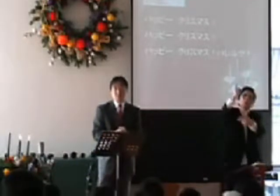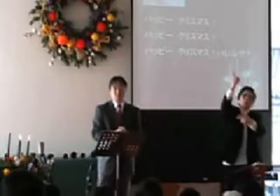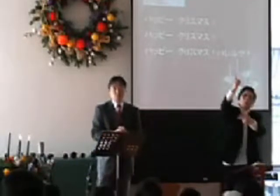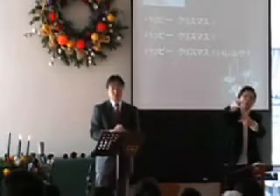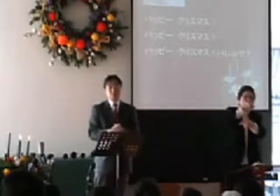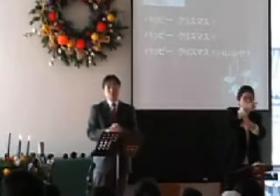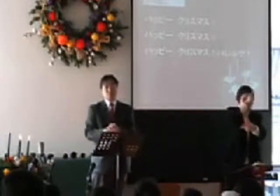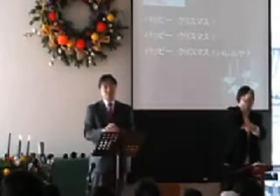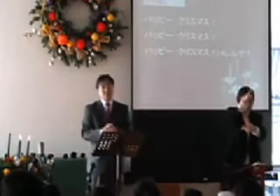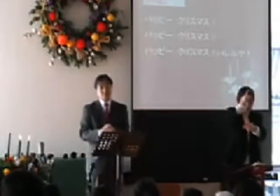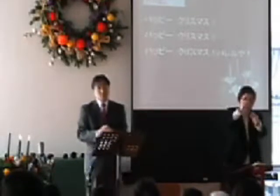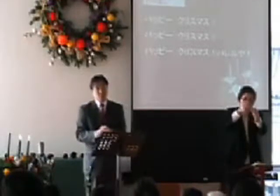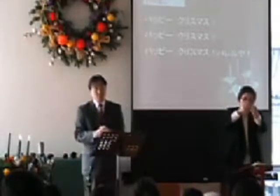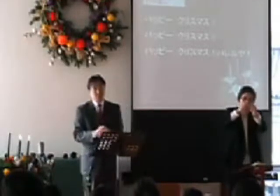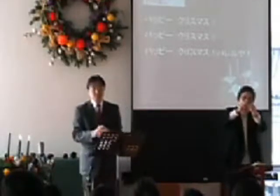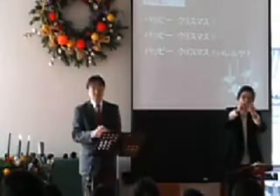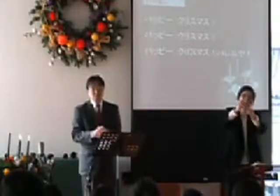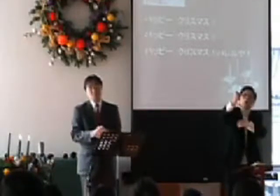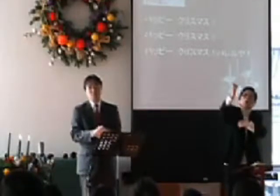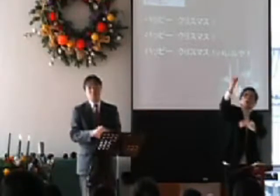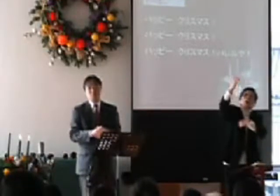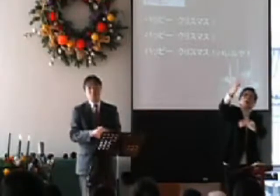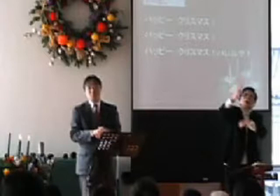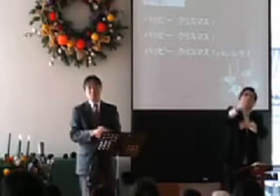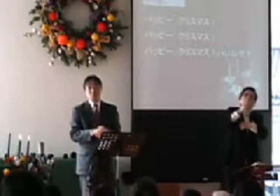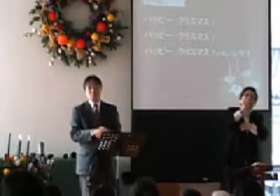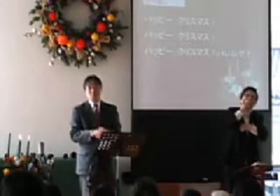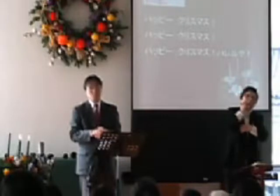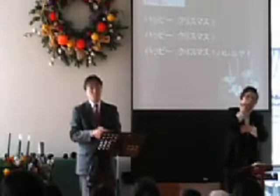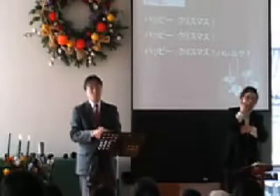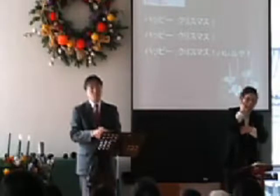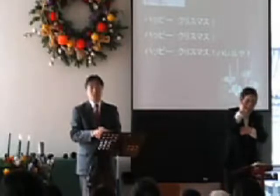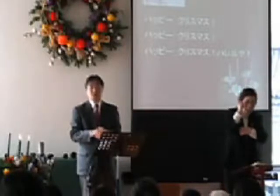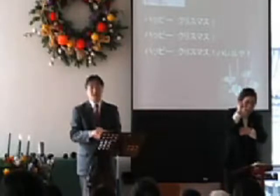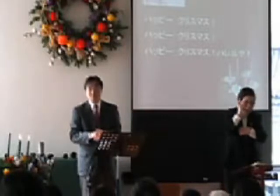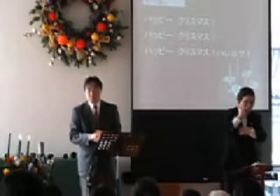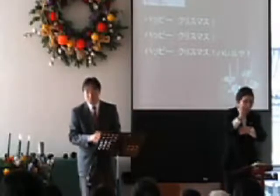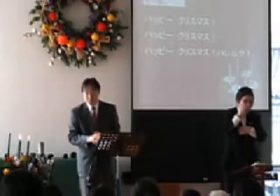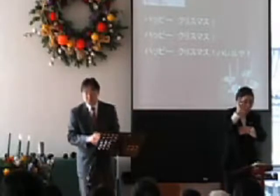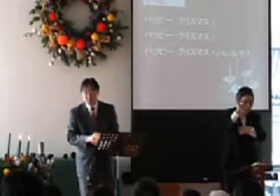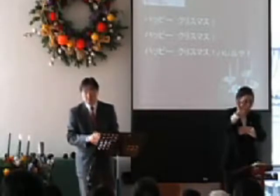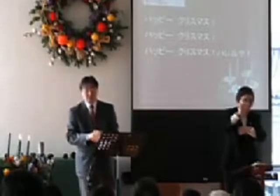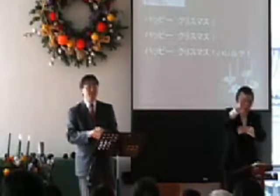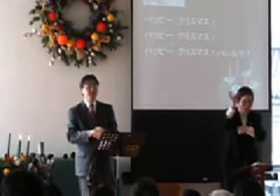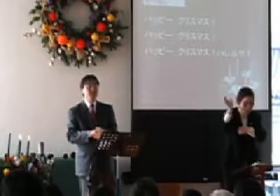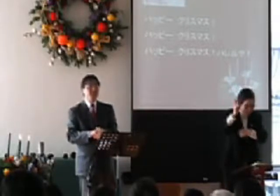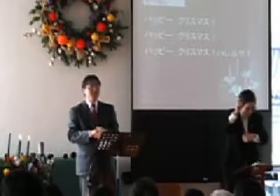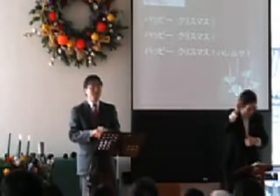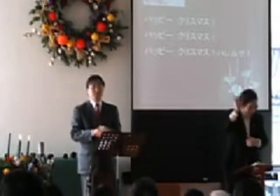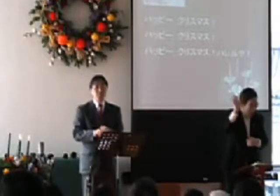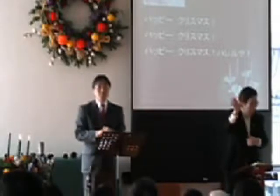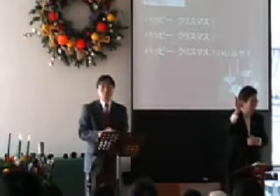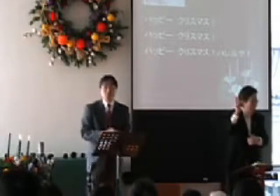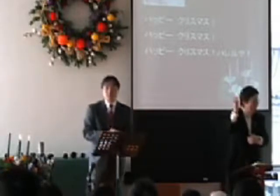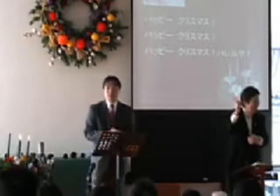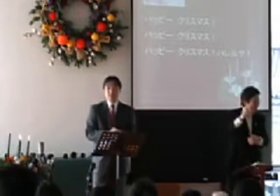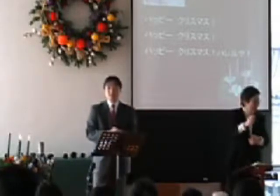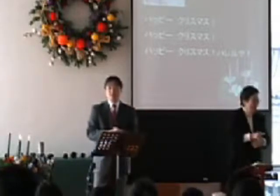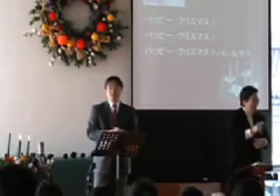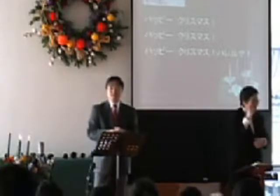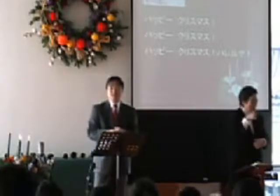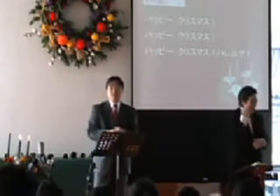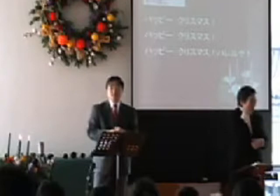けです。王様、北の方で、なんか黄色い星が光っております